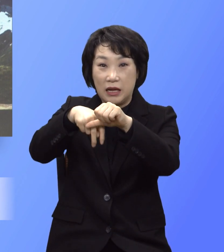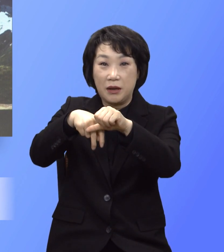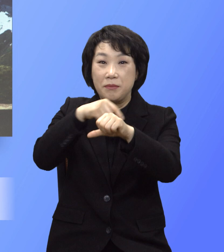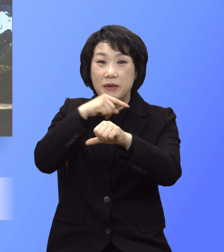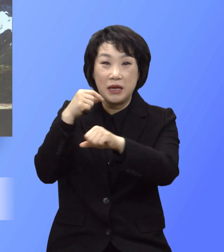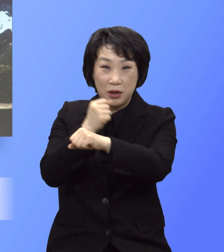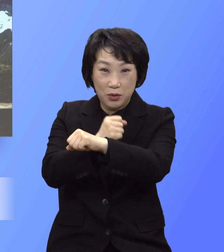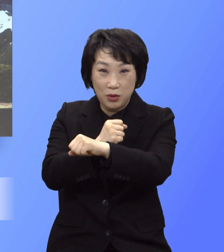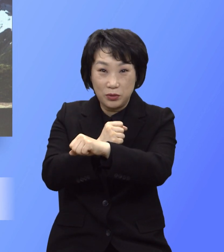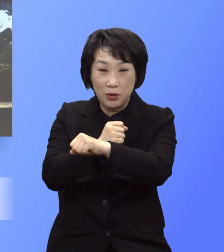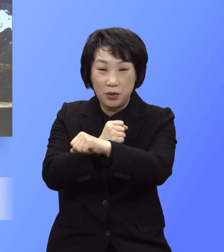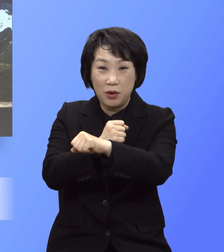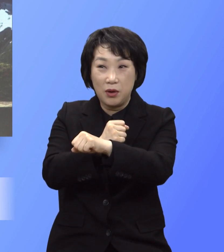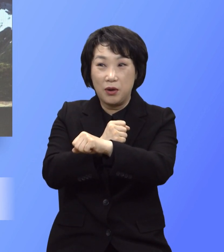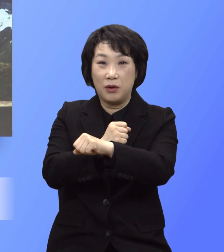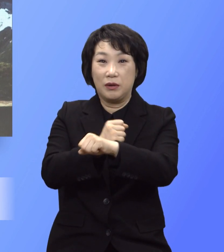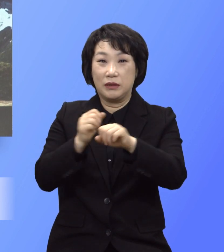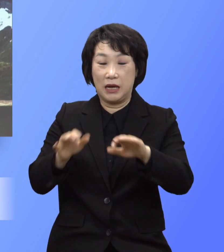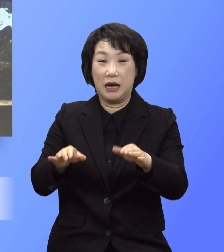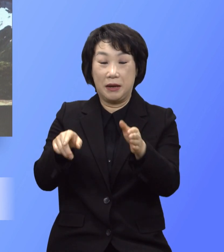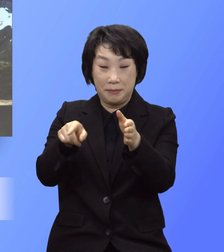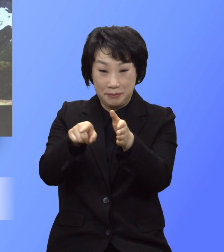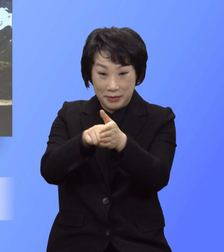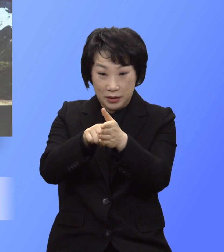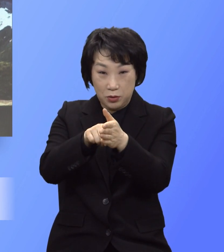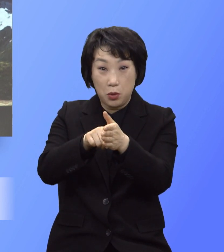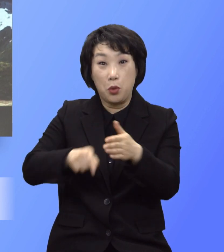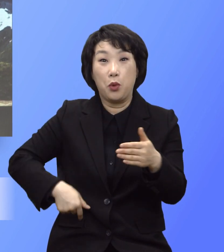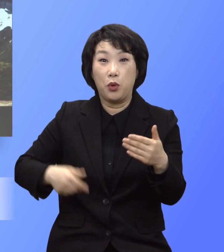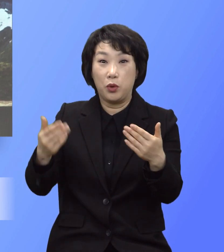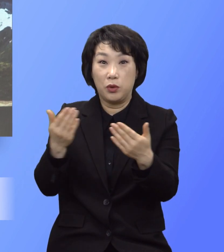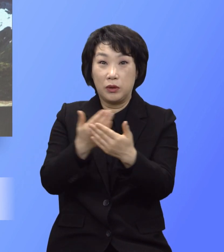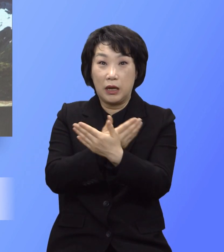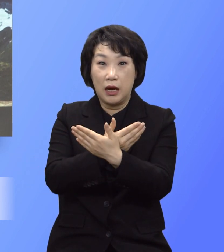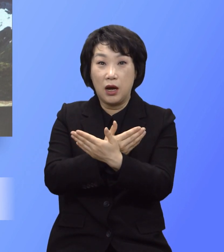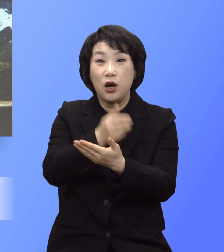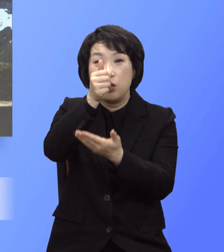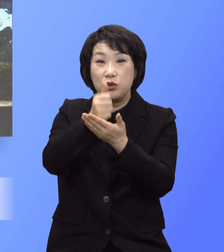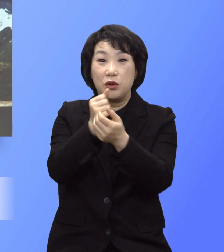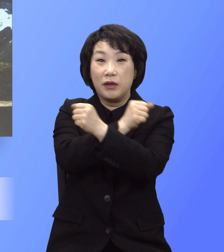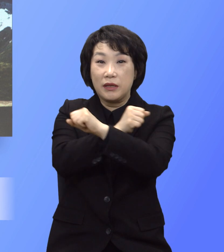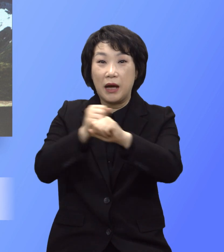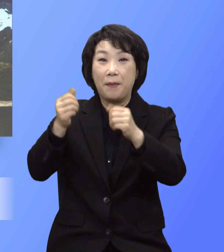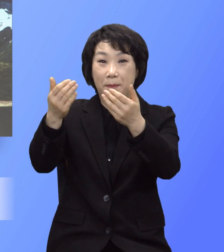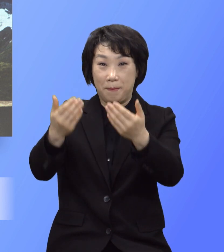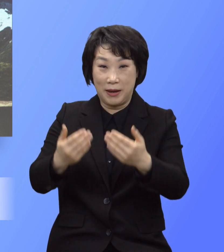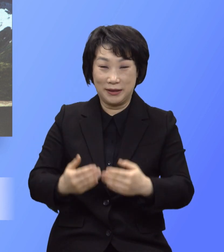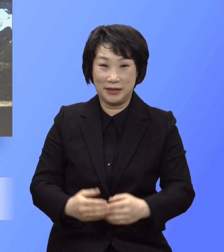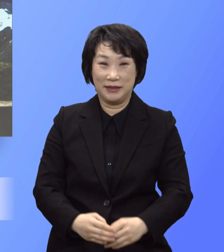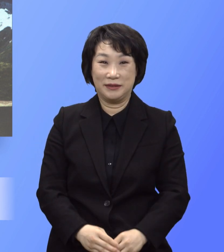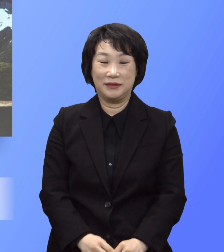피의 공로로 믿고 회개함으로 제사함을 받았으므로